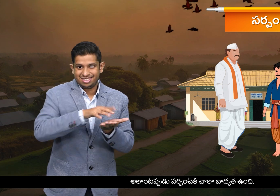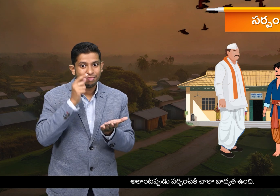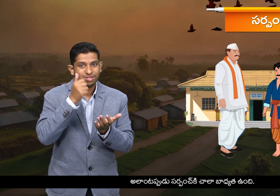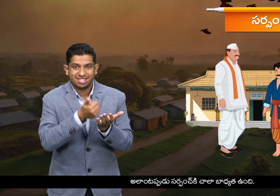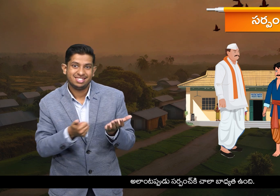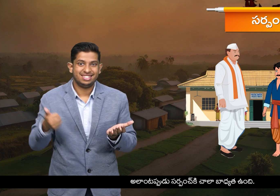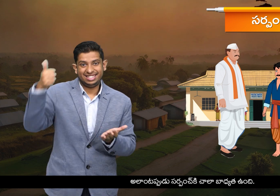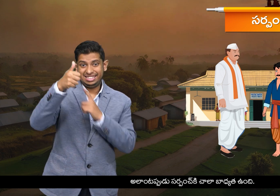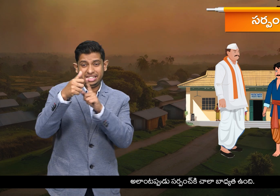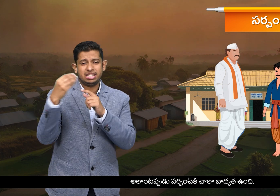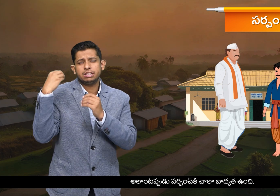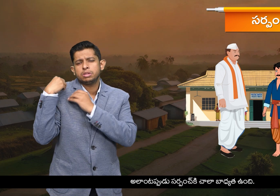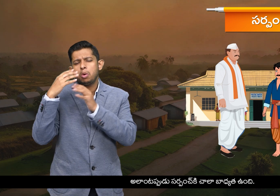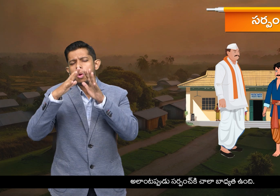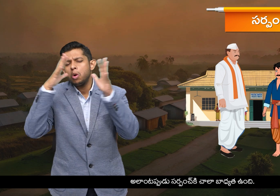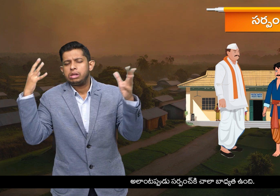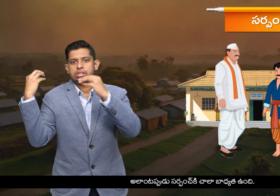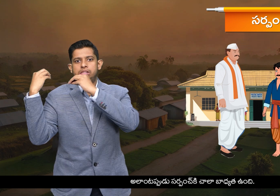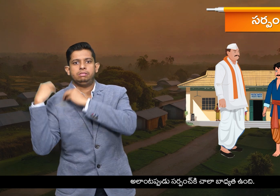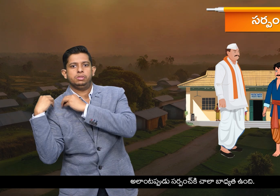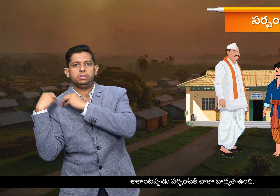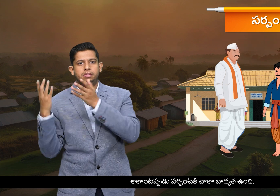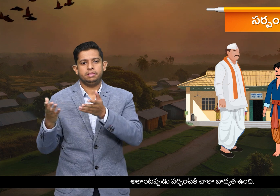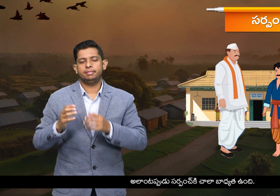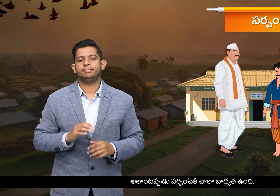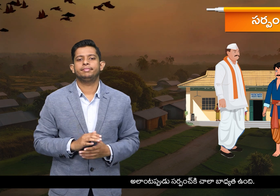అలాంటప్పుడు సర్పంచ్కి చాలా బాధ్యత ఉంది.